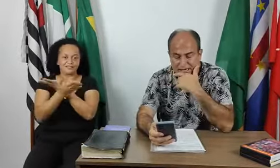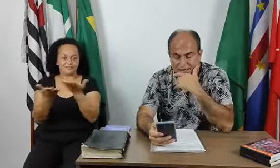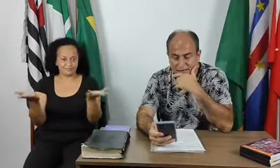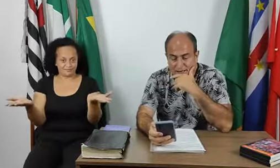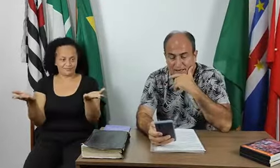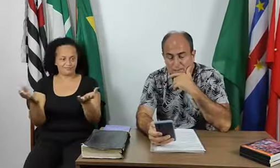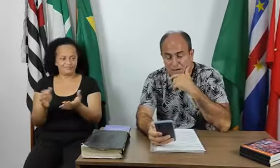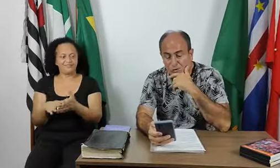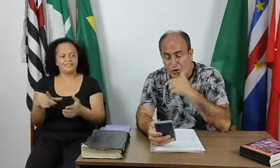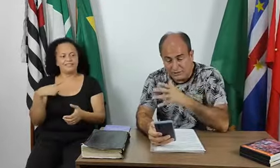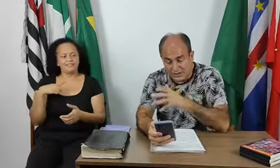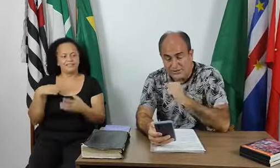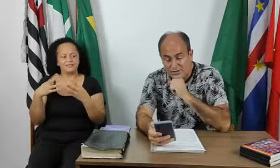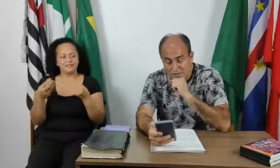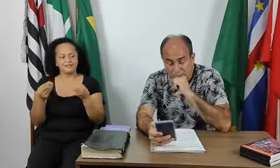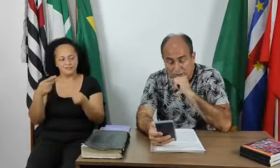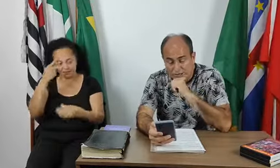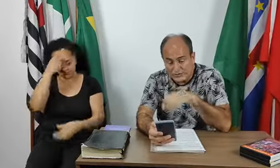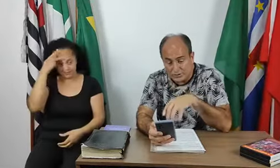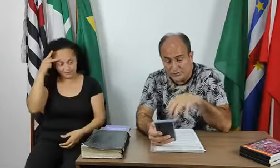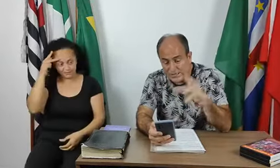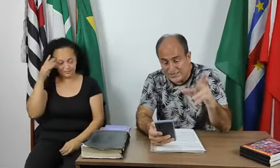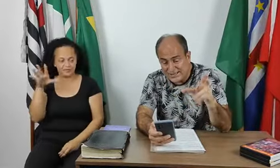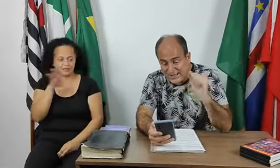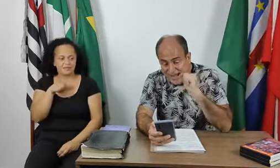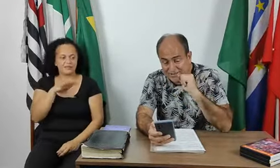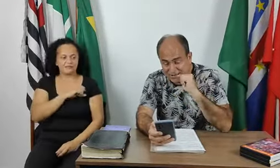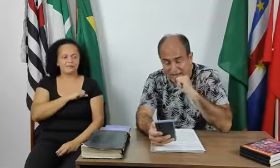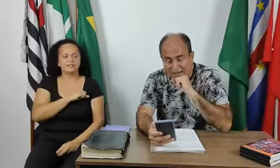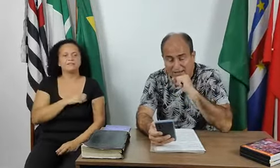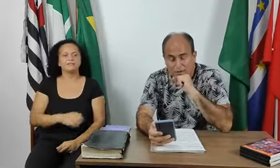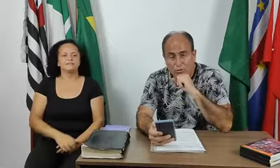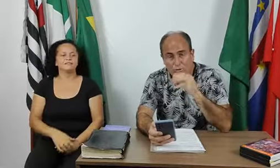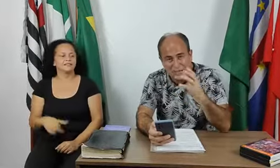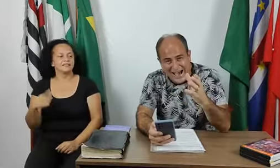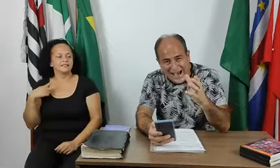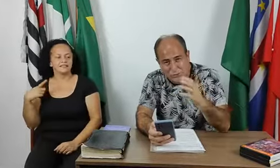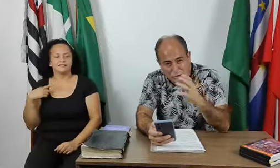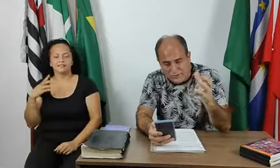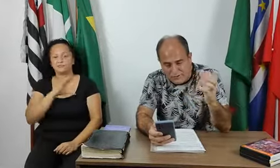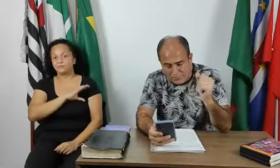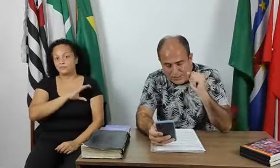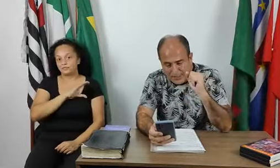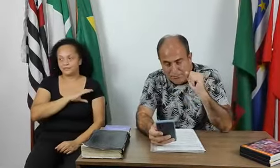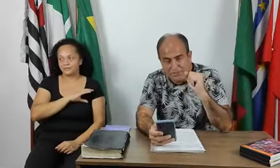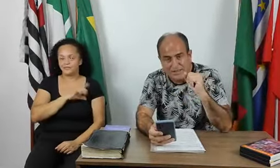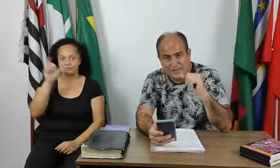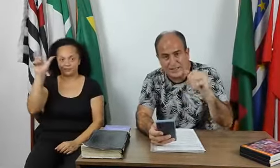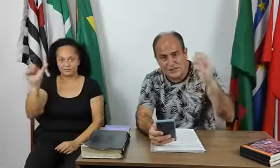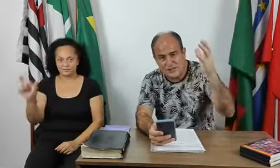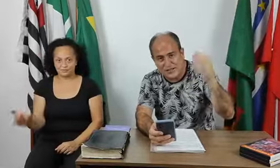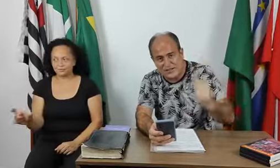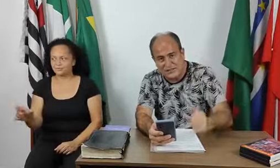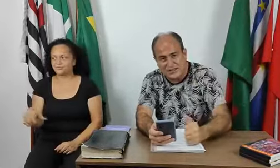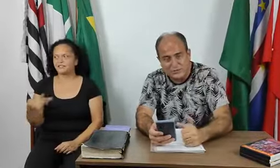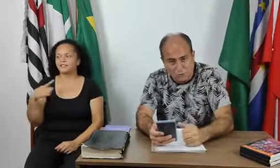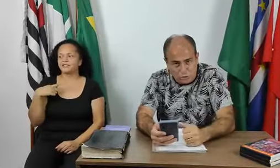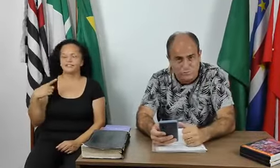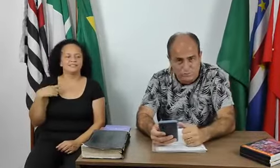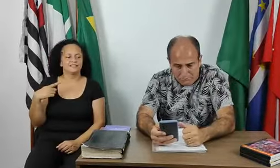que está aqui pessoalmente, glória a Deus. Tem a Zenaide lá, o Piá, toda a família Capinã, que a gente